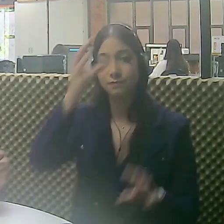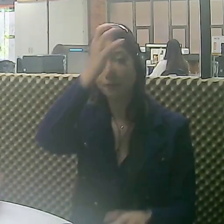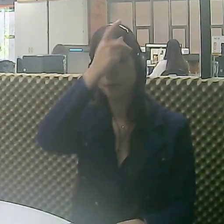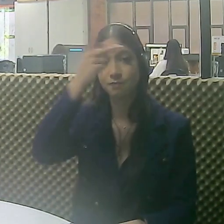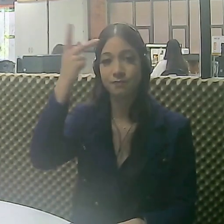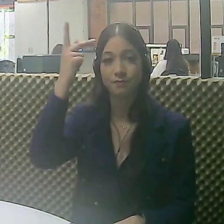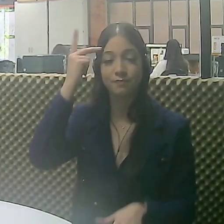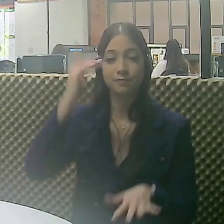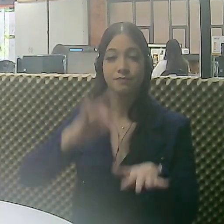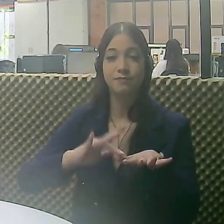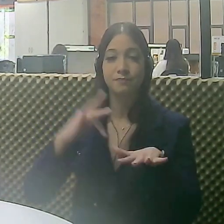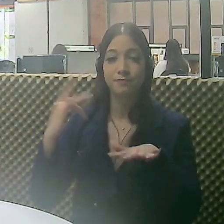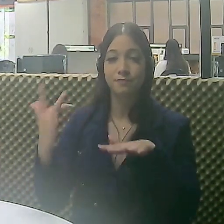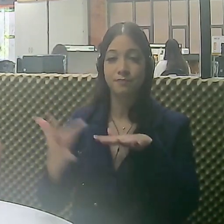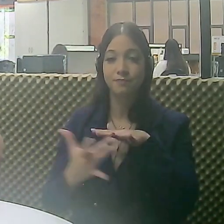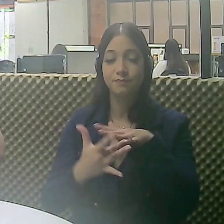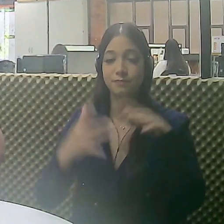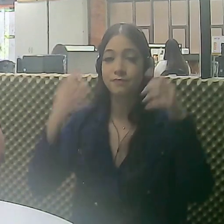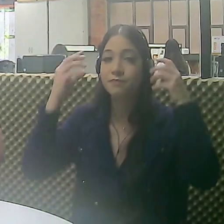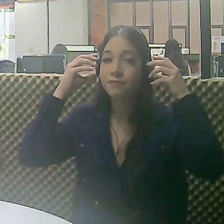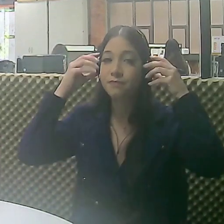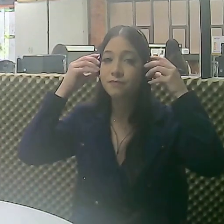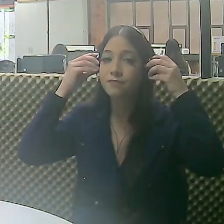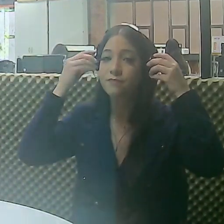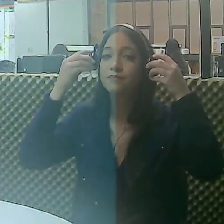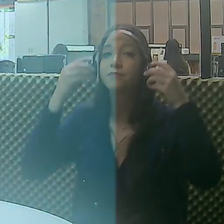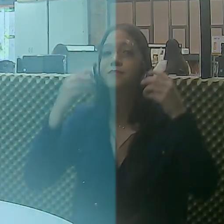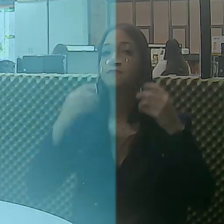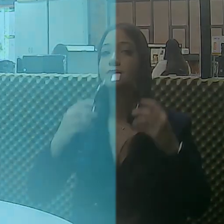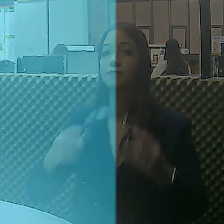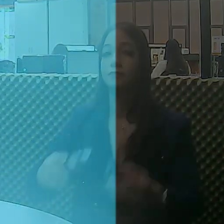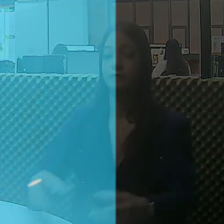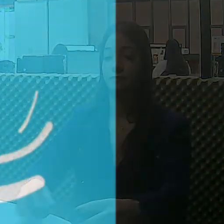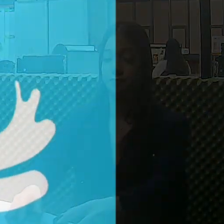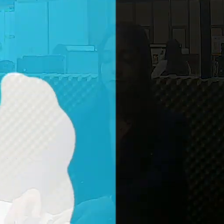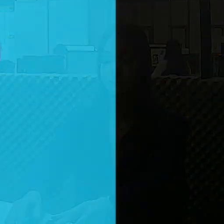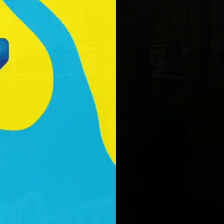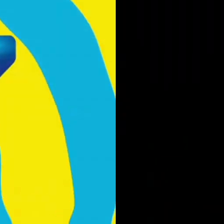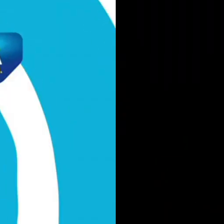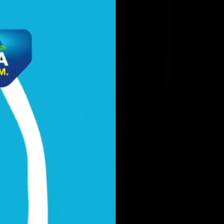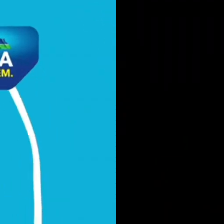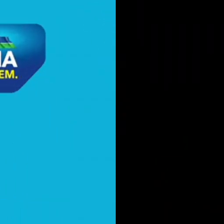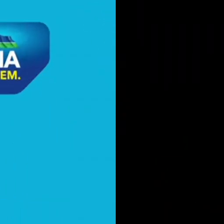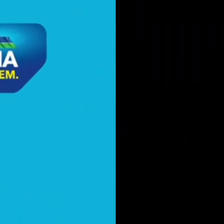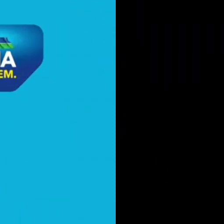Continue conosco no portal da Prefeitura e nas redes sociais.